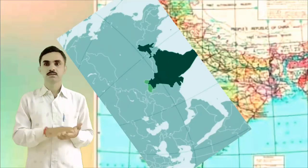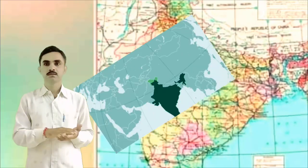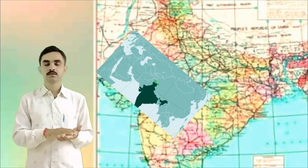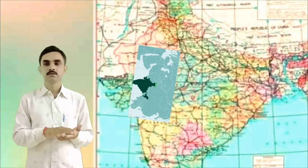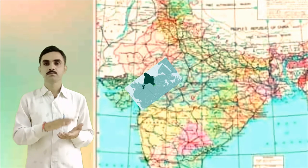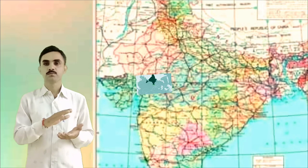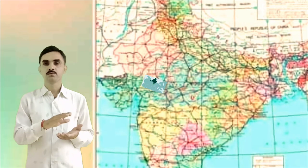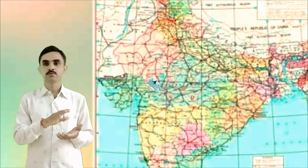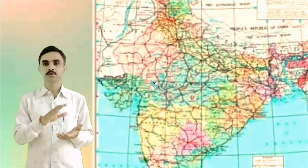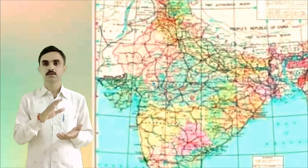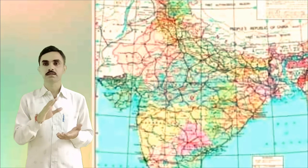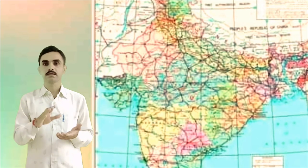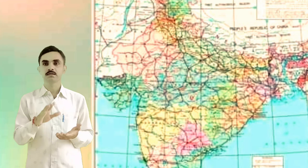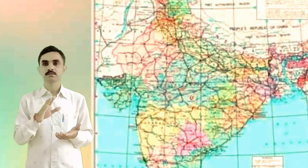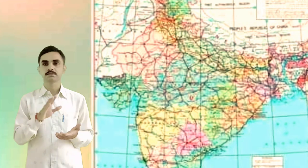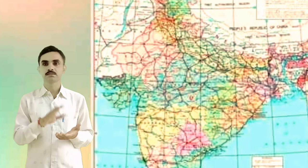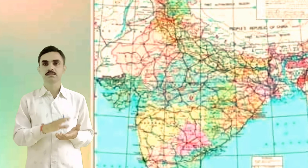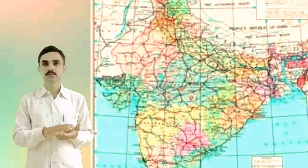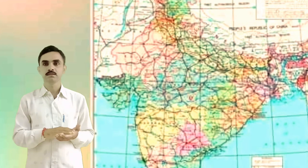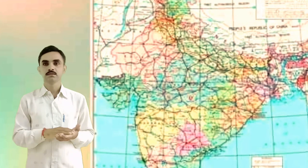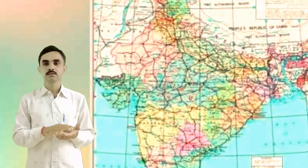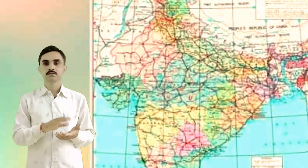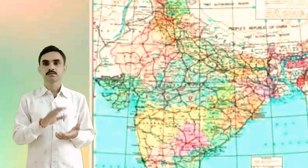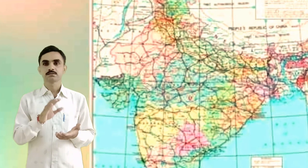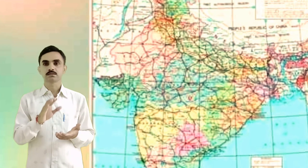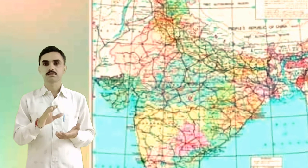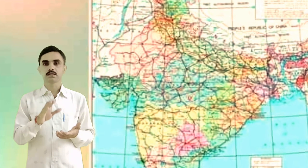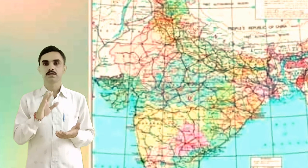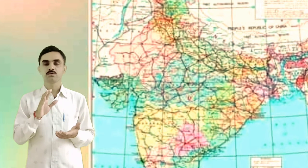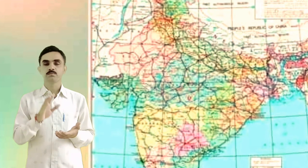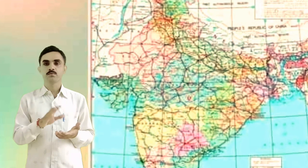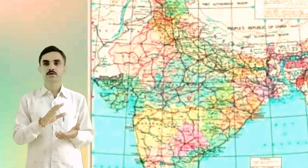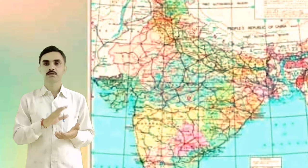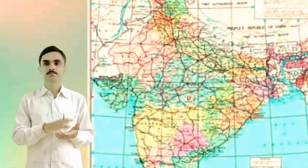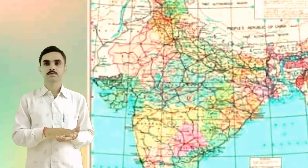68.7 પૂર્વ રેખાંશથી